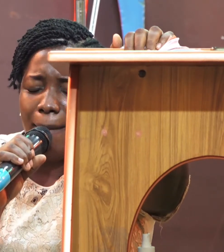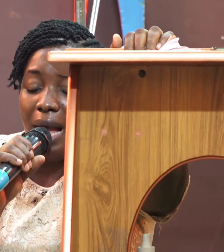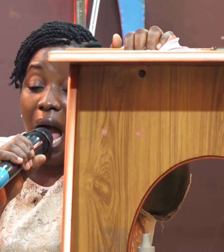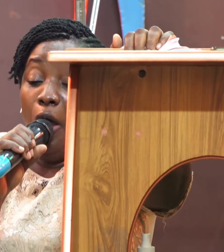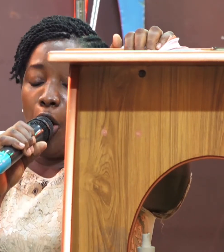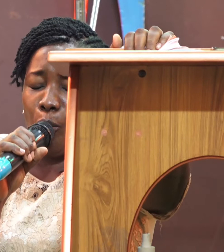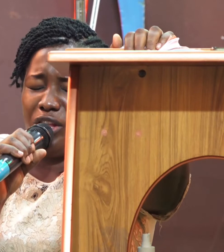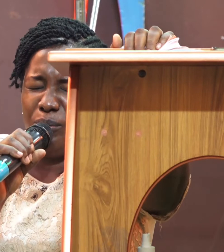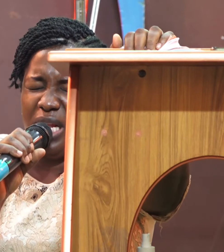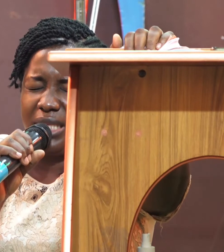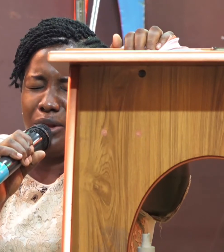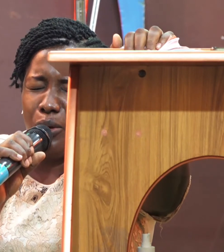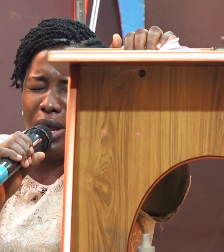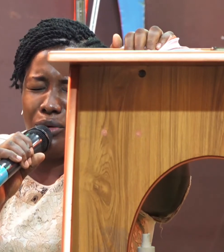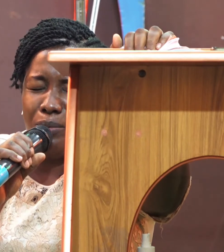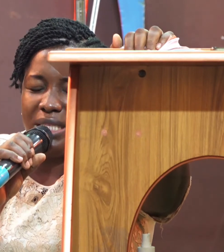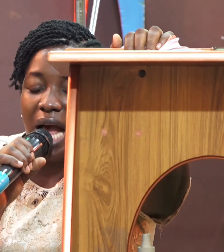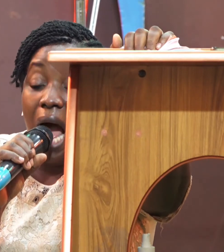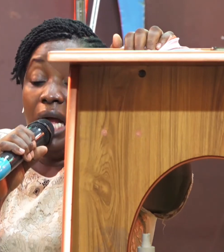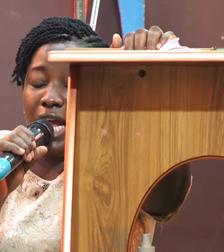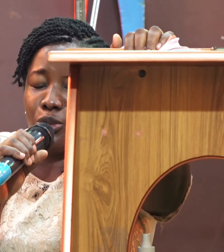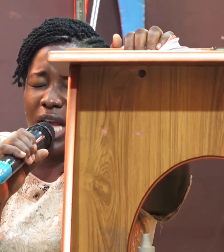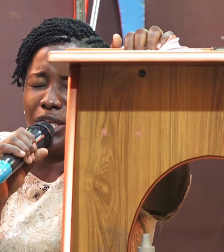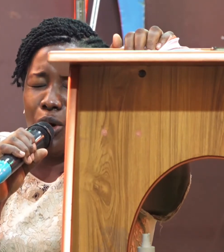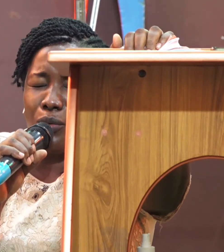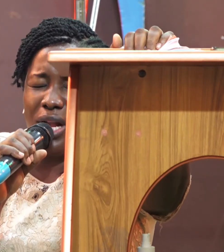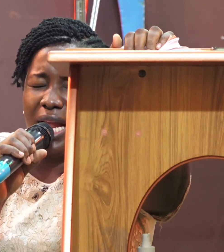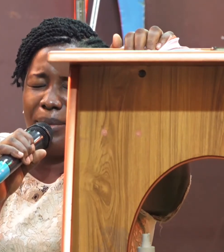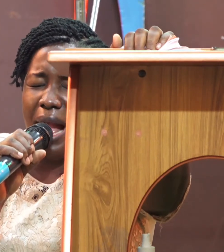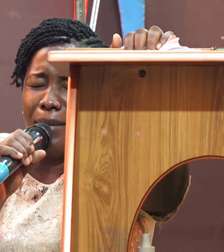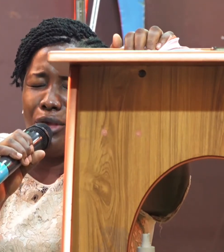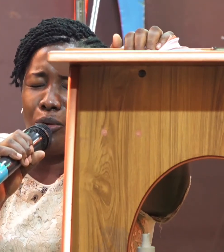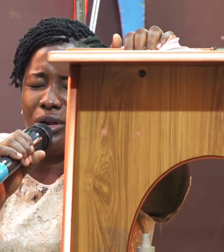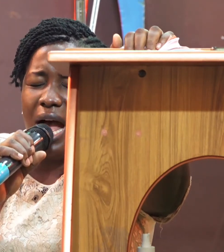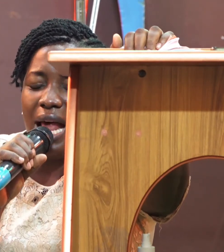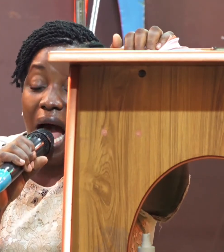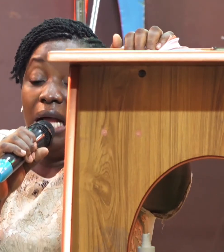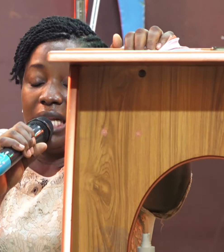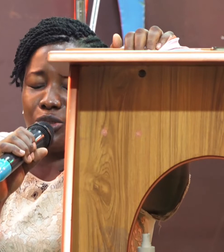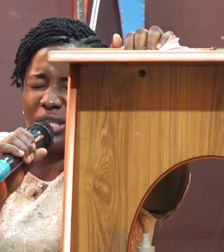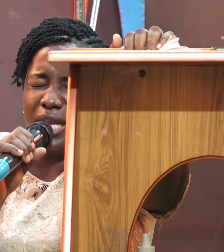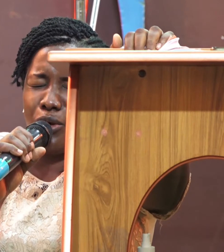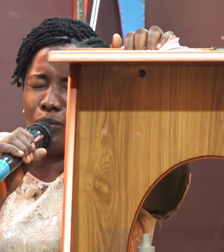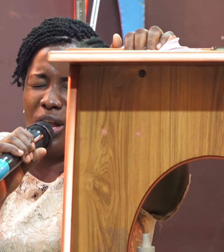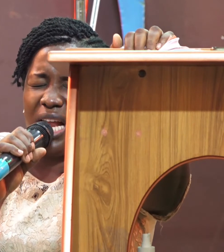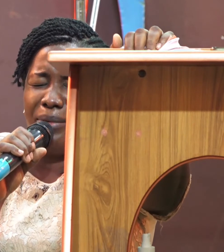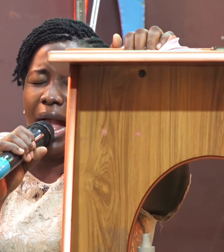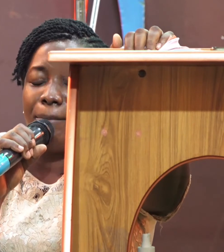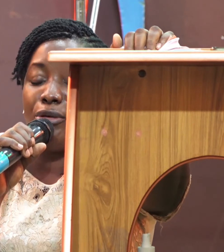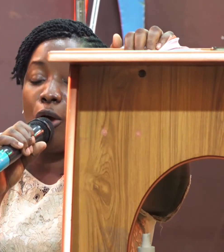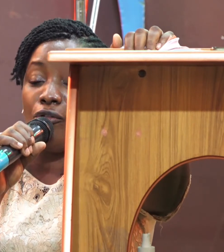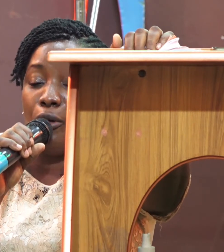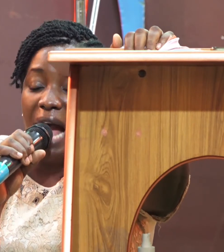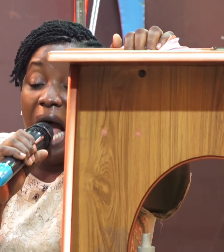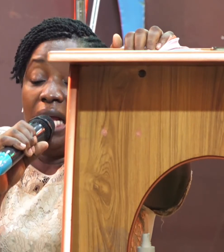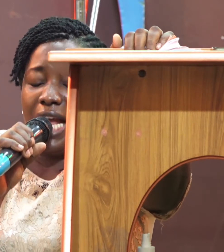negatu wamba. Okwe nyumiriza no okwe gulumiza. Netutandiko kwa kerevi gambo vyo kudara. Netutandiko kwa kerevi gambo